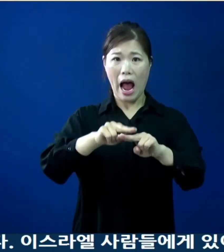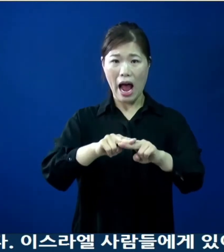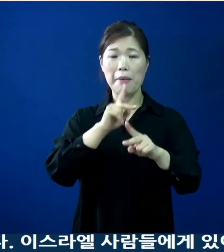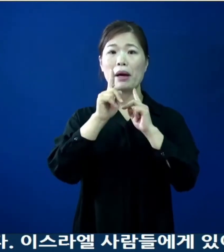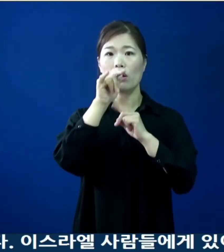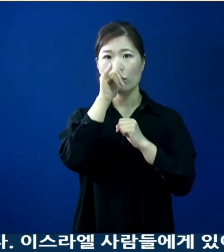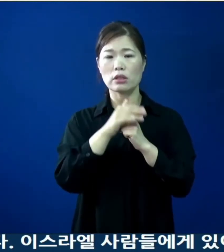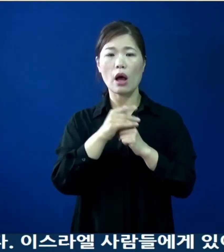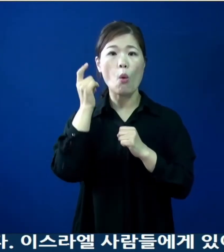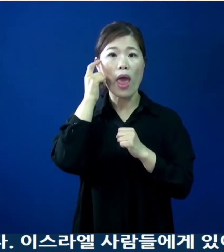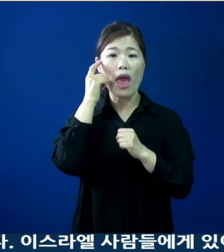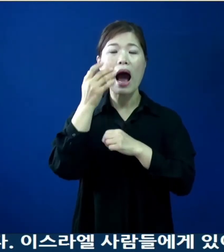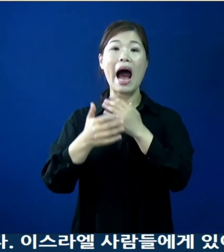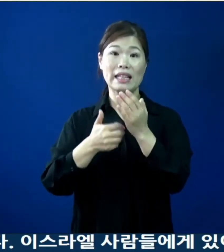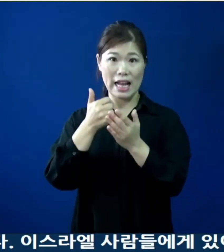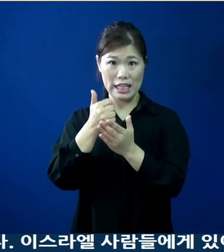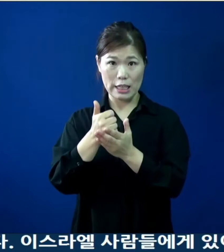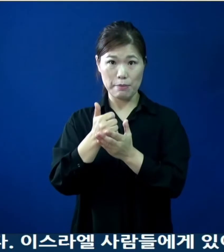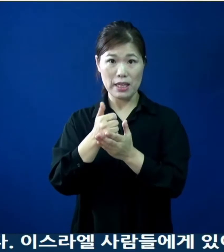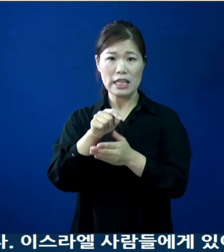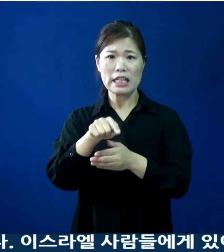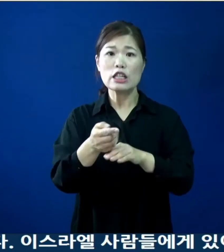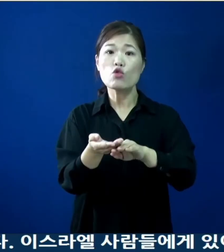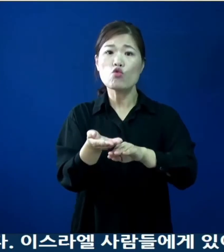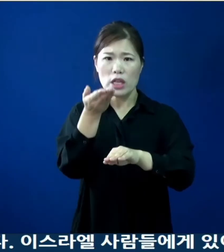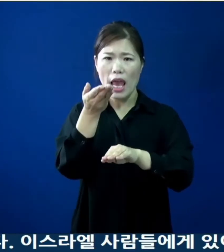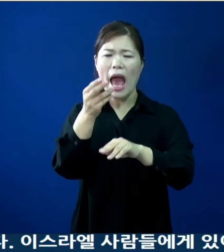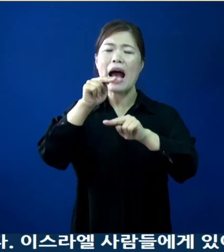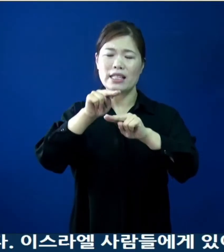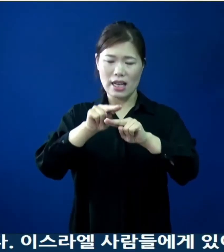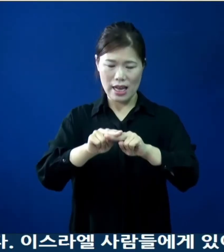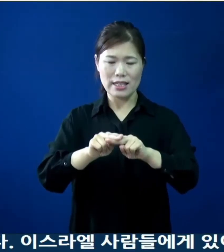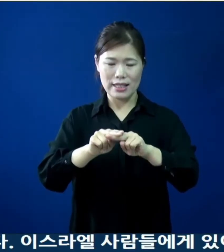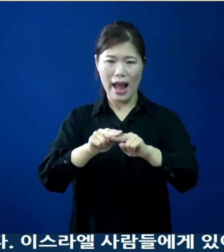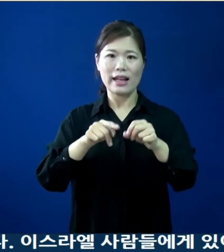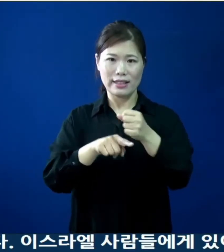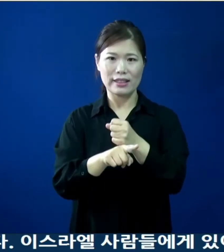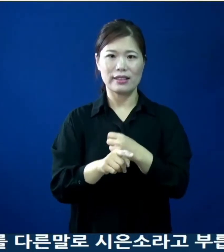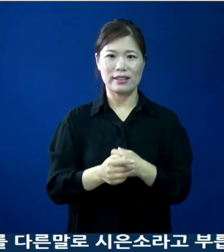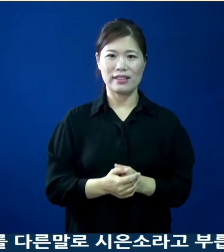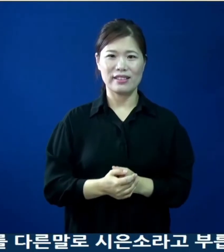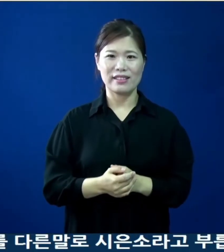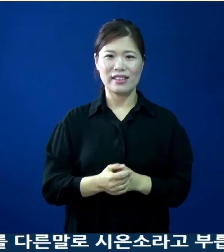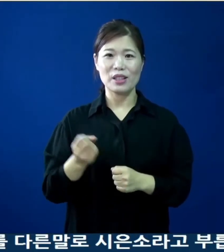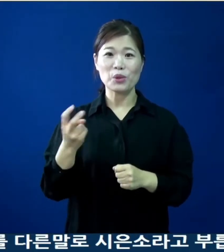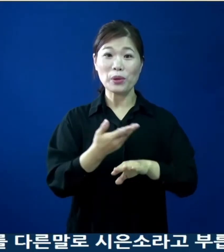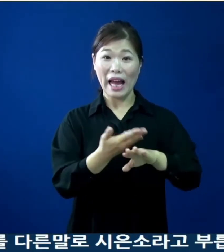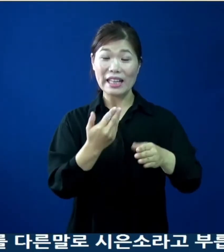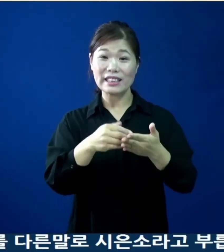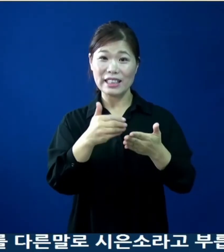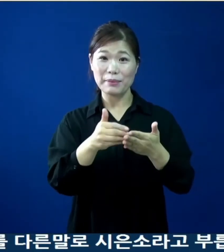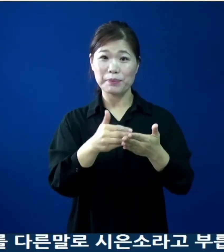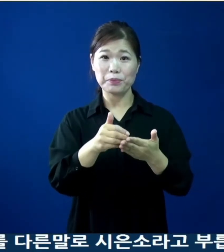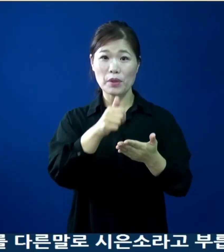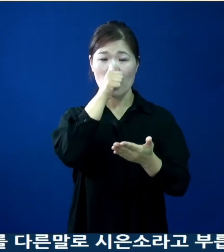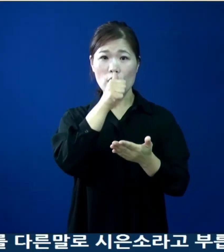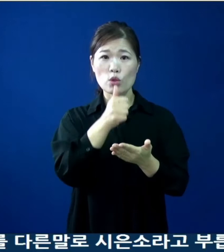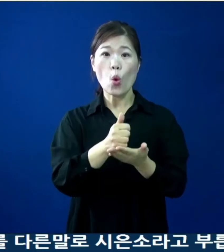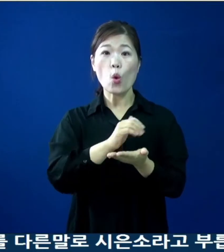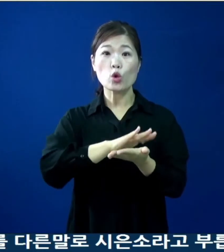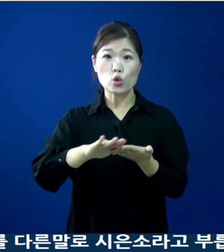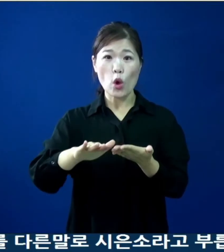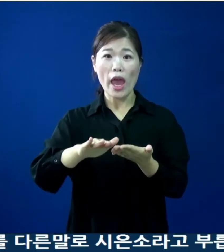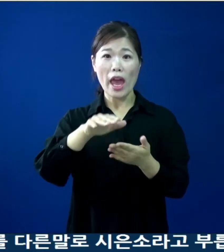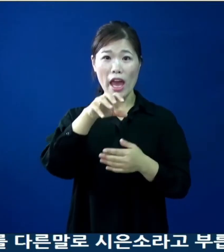하나님이 그 위에 앉아 계신 보좌다, 그런 뜻입니다. 다른 그림 한번 볼까요? 속죄소만 있는